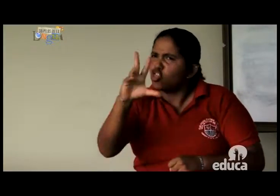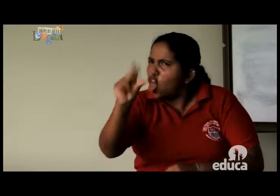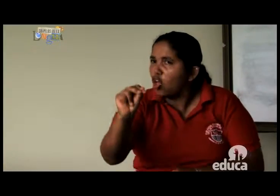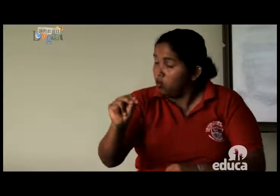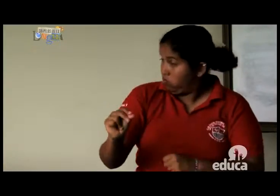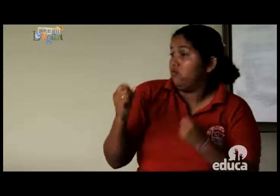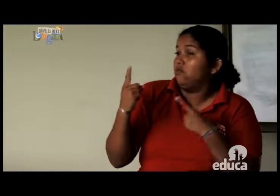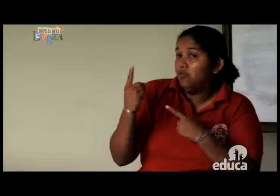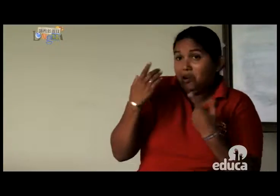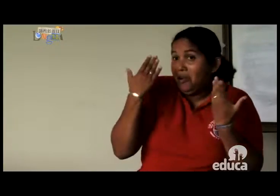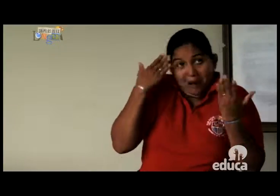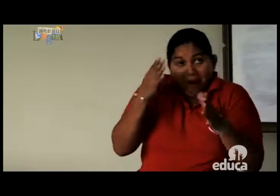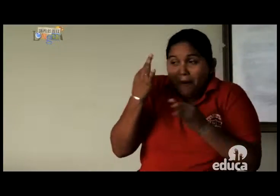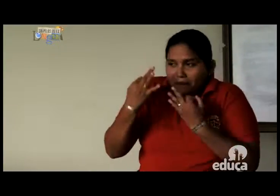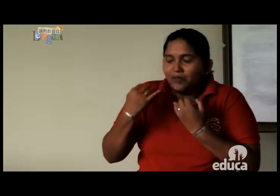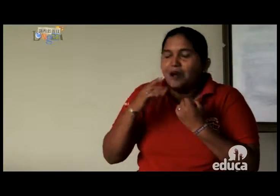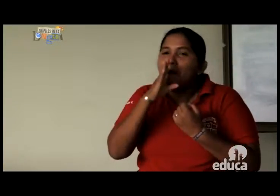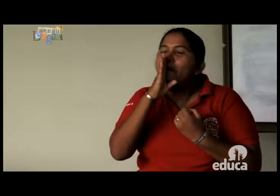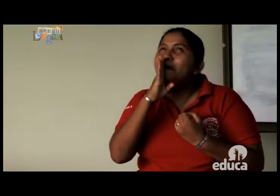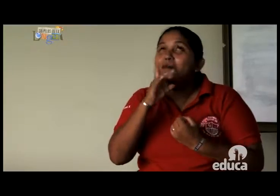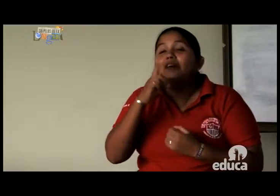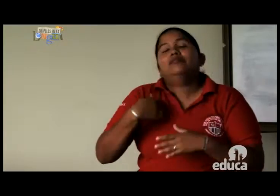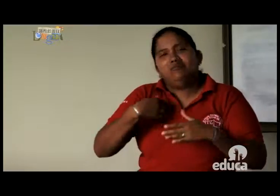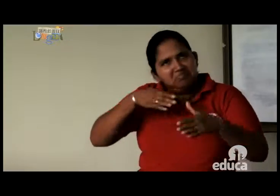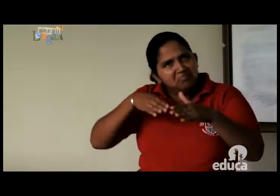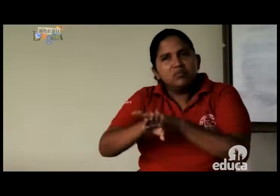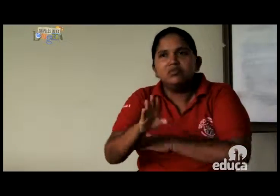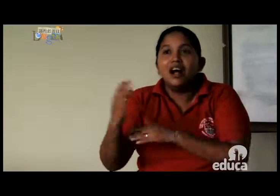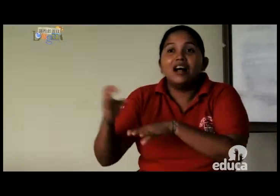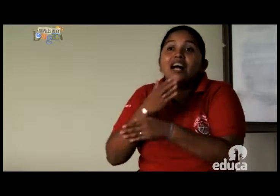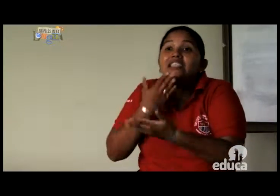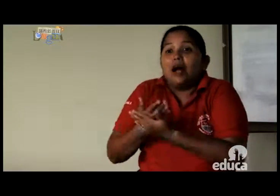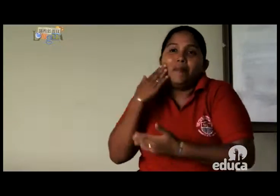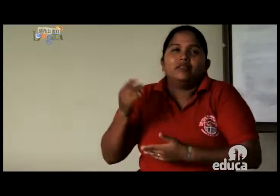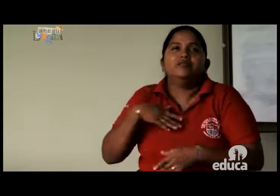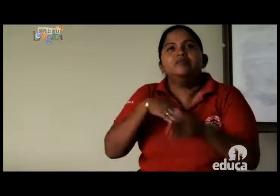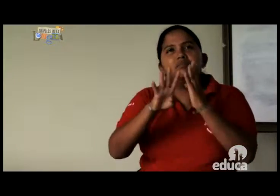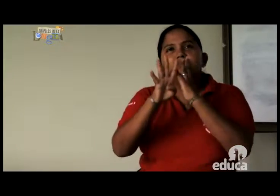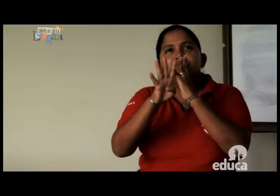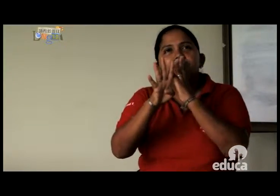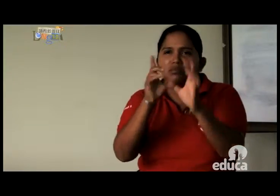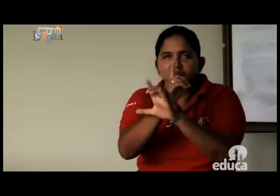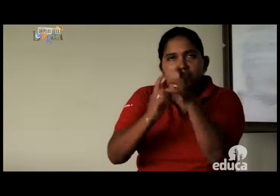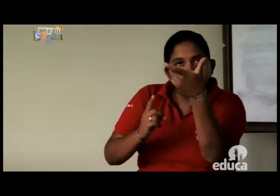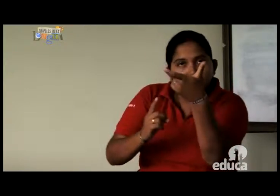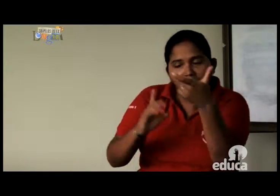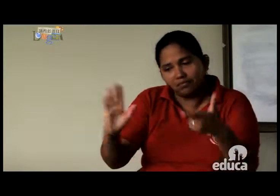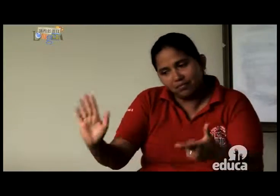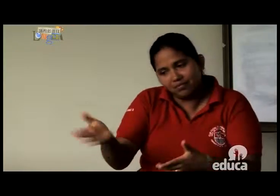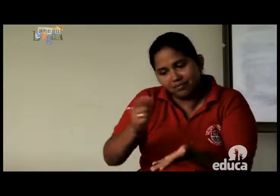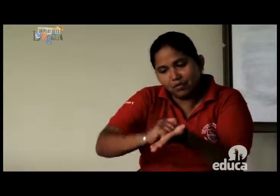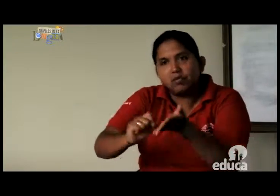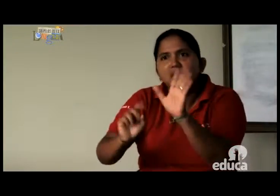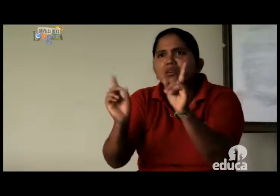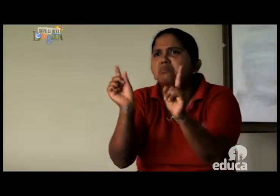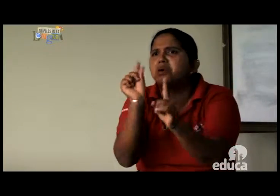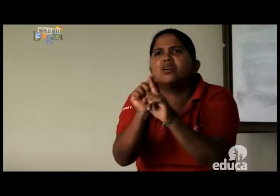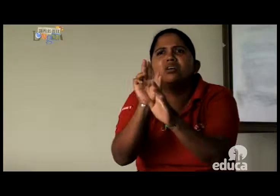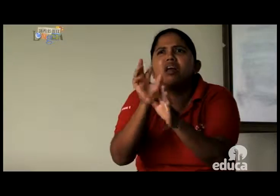sorda. Y yo tenía que tener fortaleza, por ejemplo, para ir a los bancos. Yo muestro mi carnet para que sepan